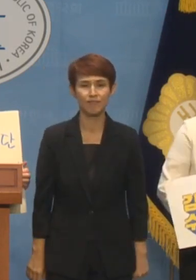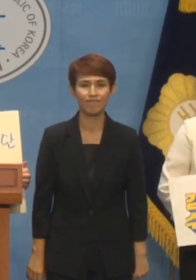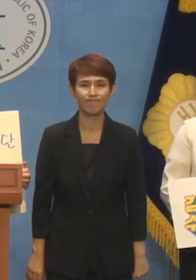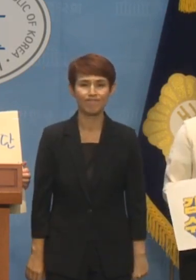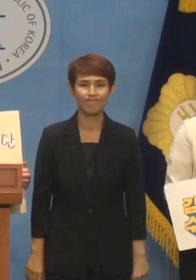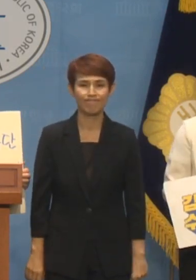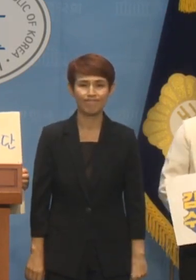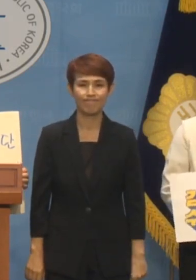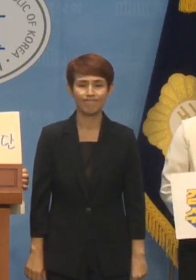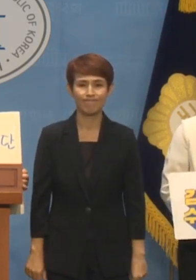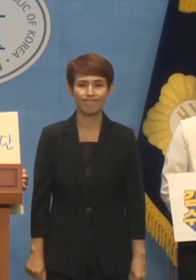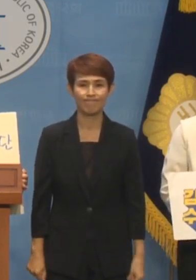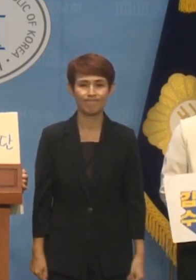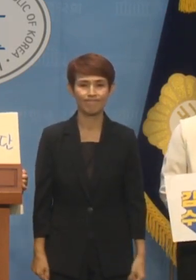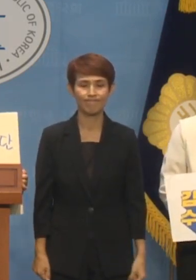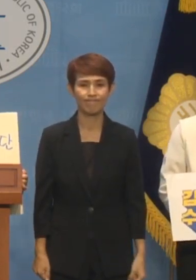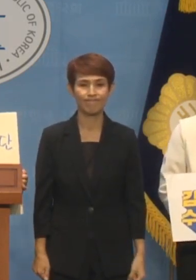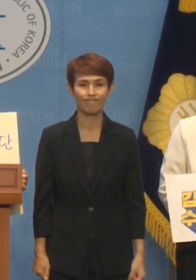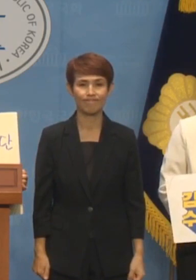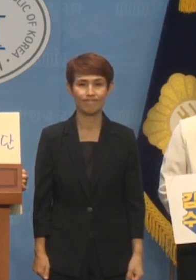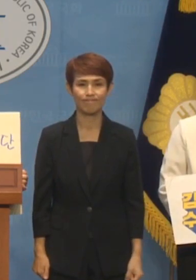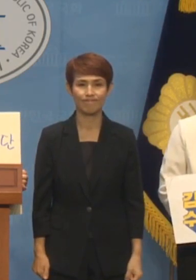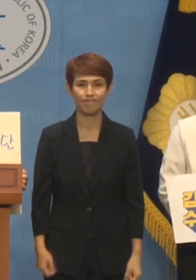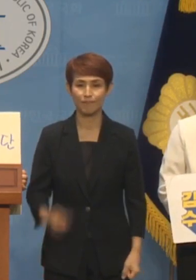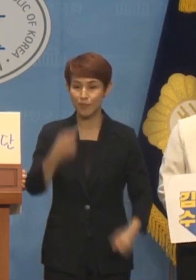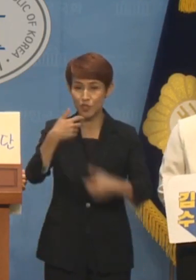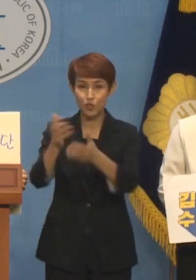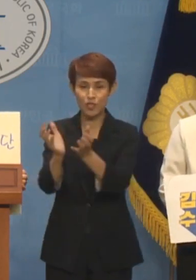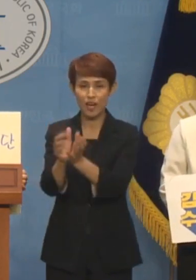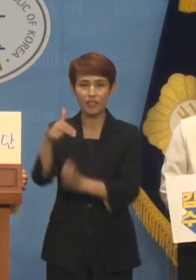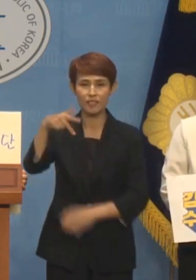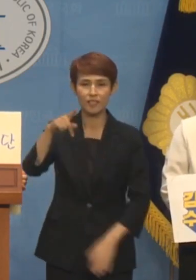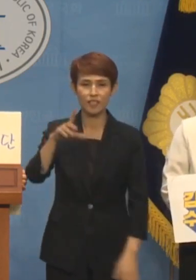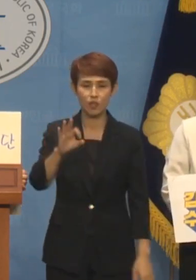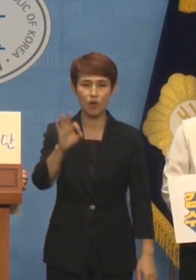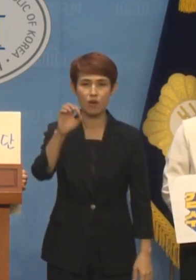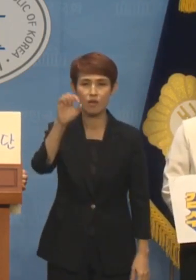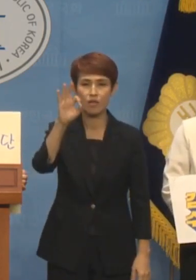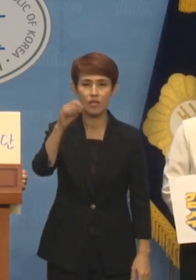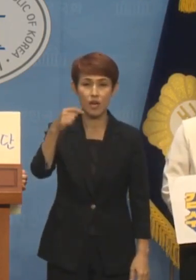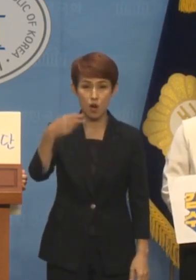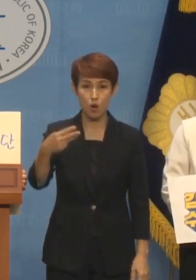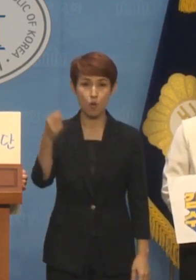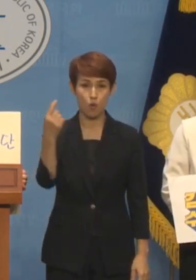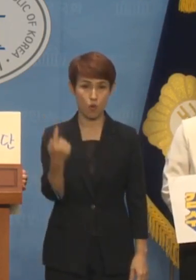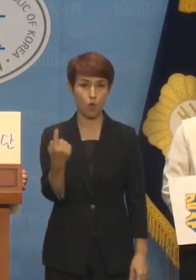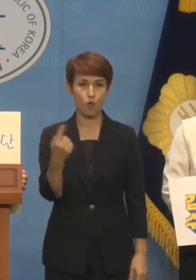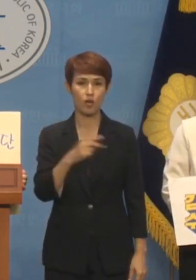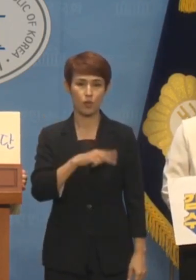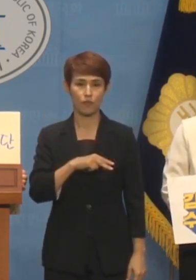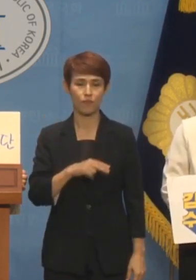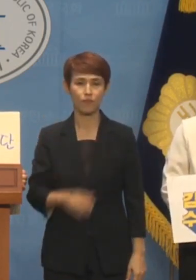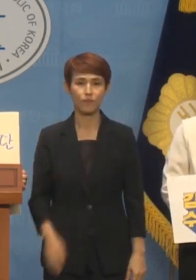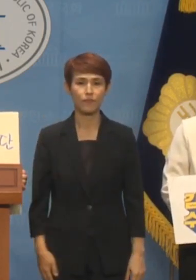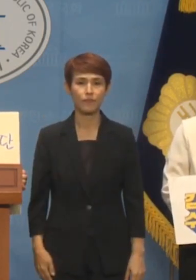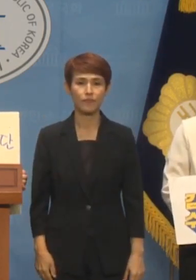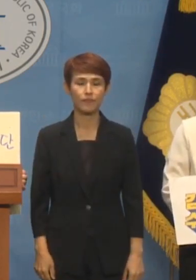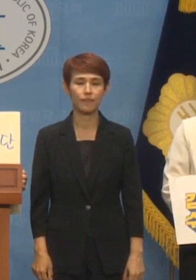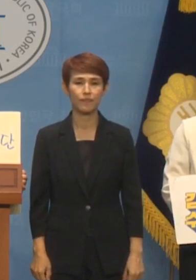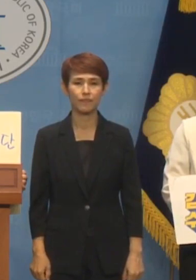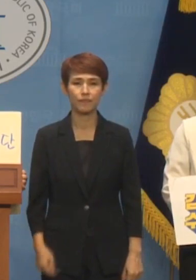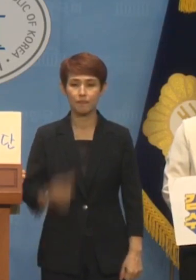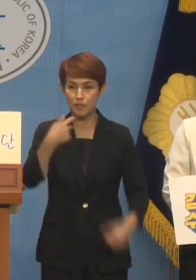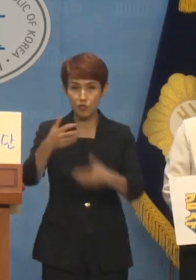있습니다. 마지막 말씀입니다. 민주당 정우로 의원께서 국정조사 특검을 추진한